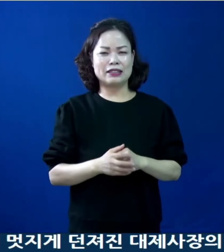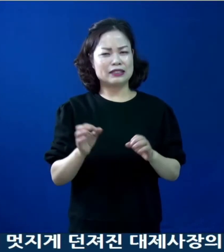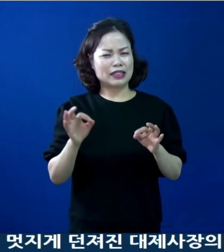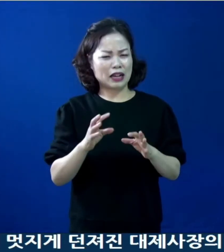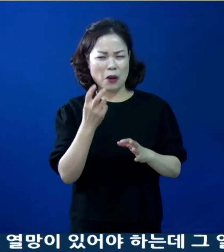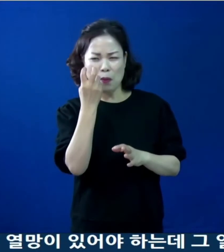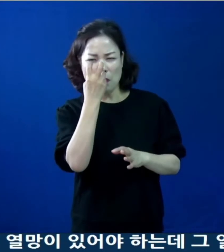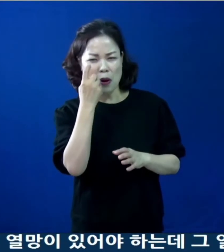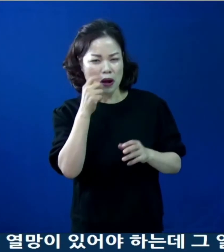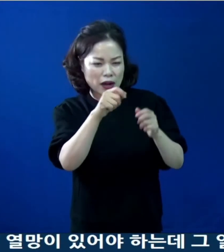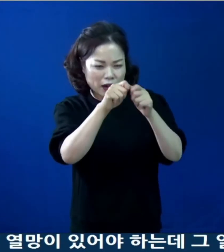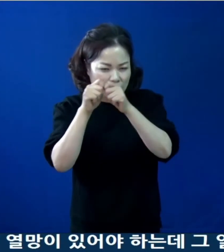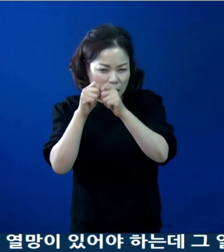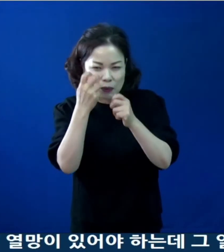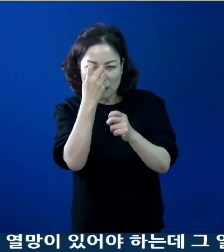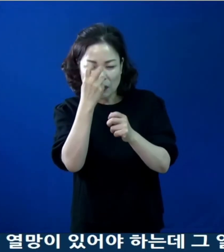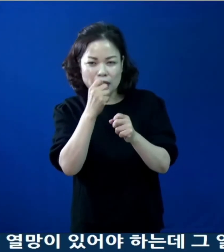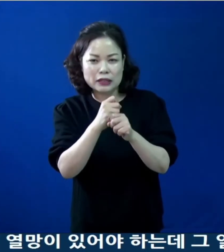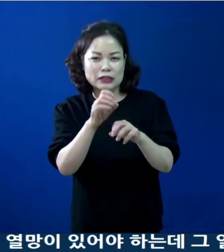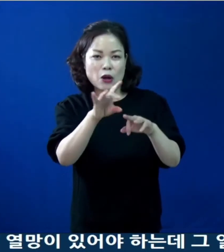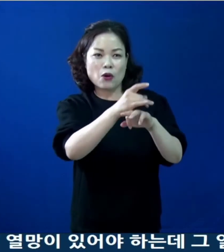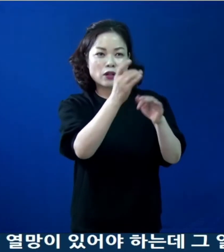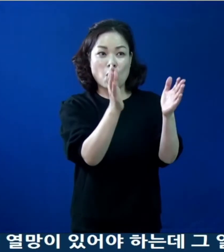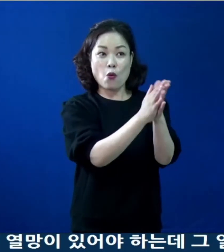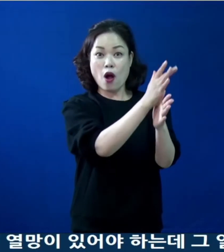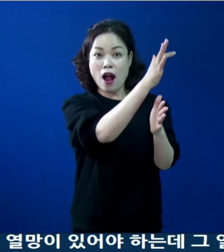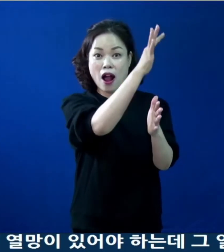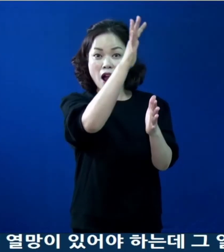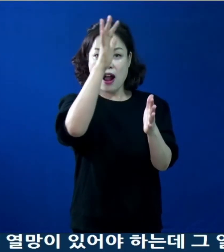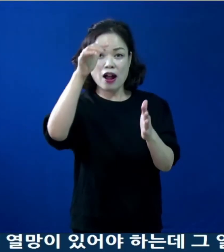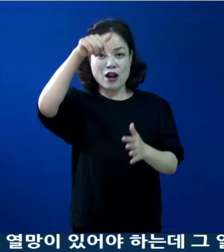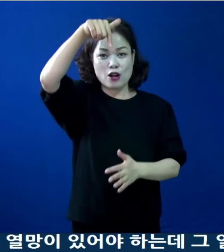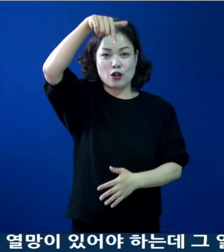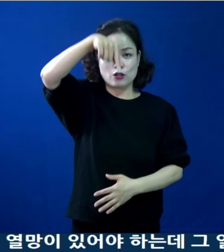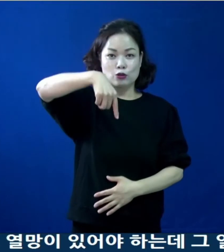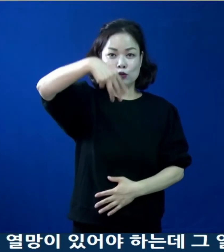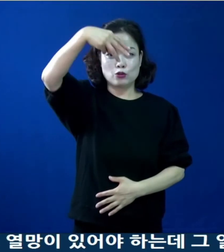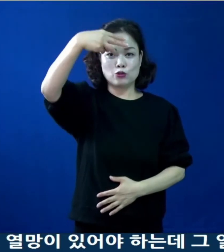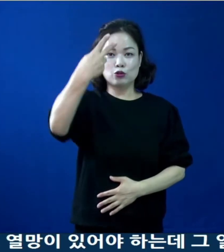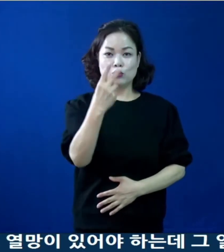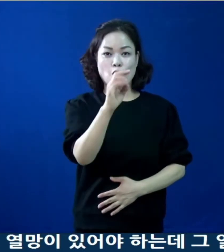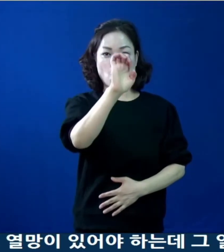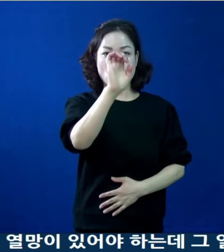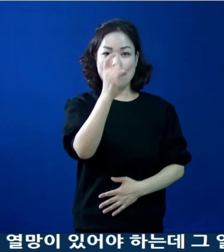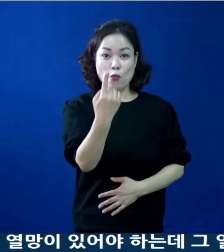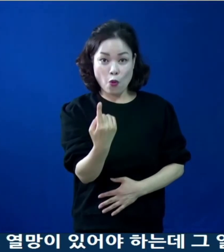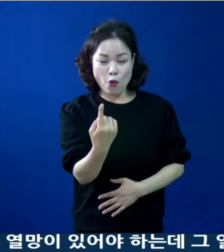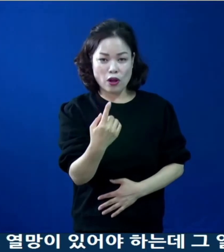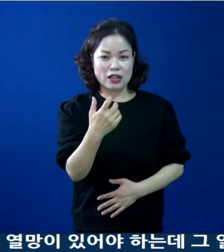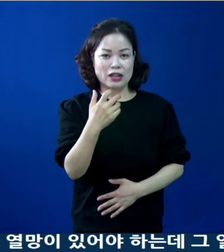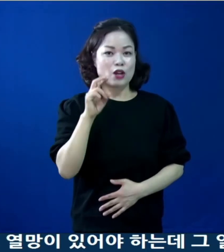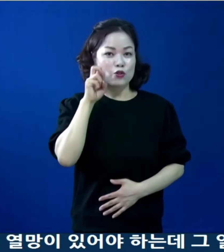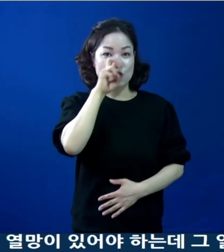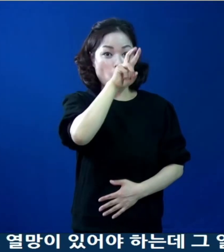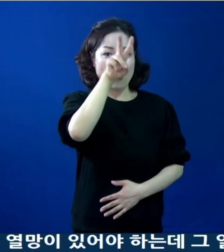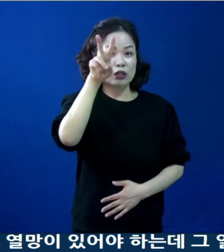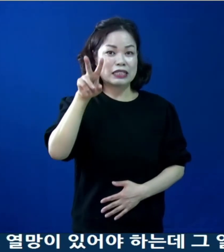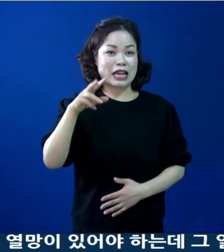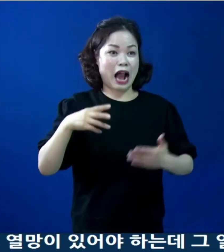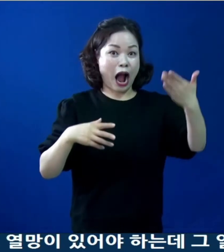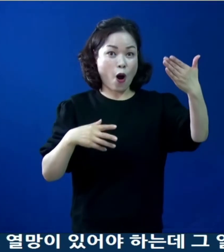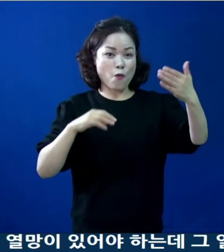검색해 보니까 황제 옷 중에 제일 화려한 것 중에 하나가 구룡포레입니다. 용이 9마리 이렇게 그려 있는